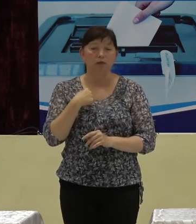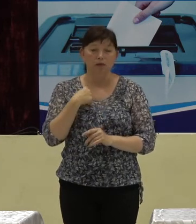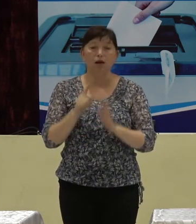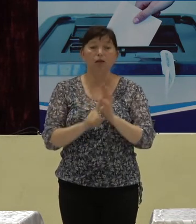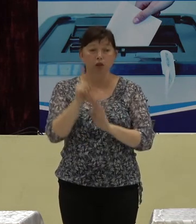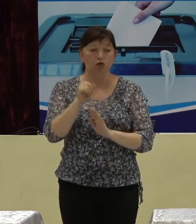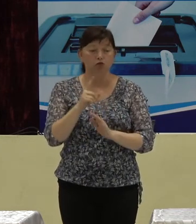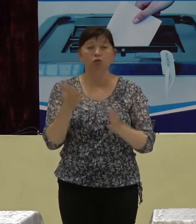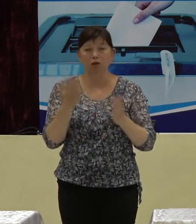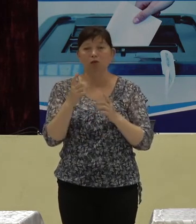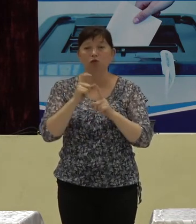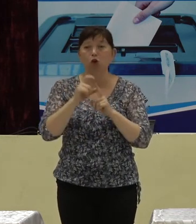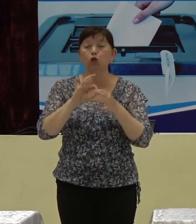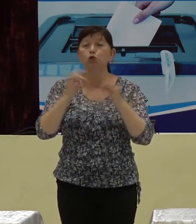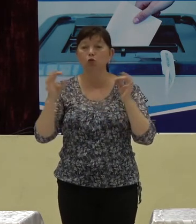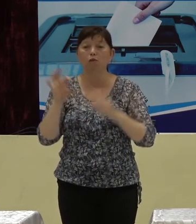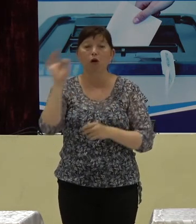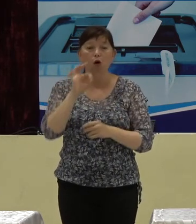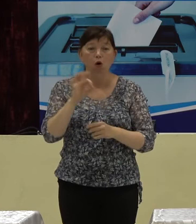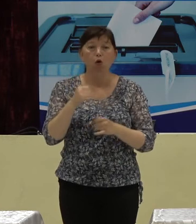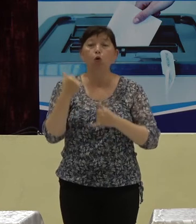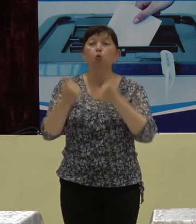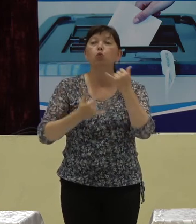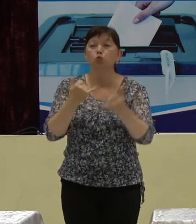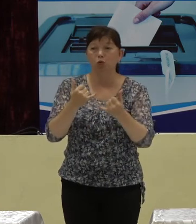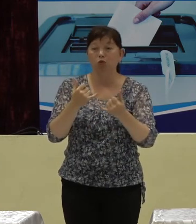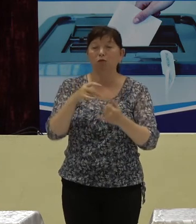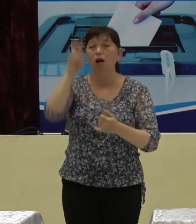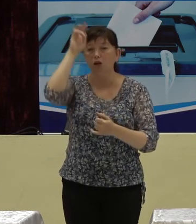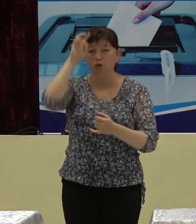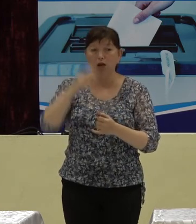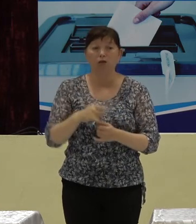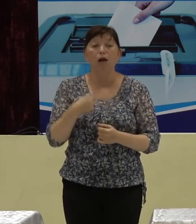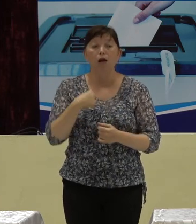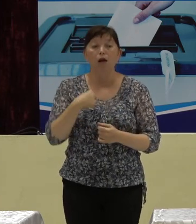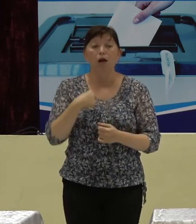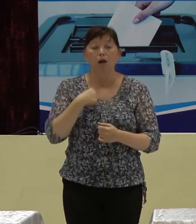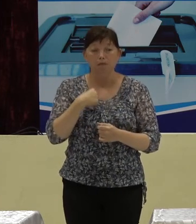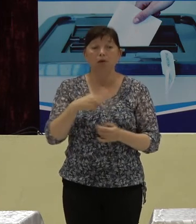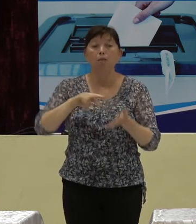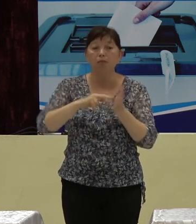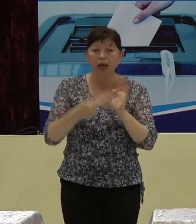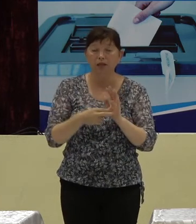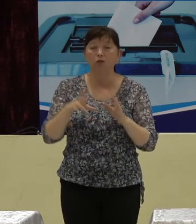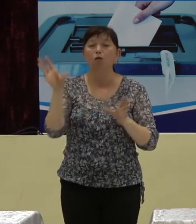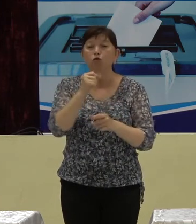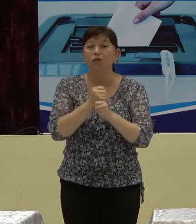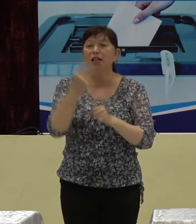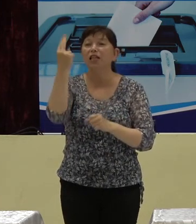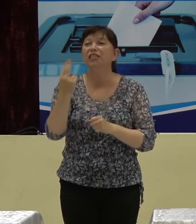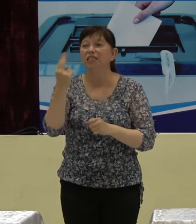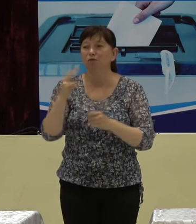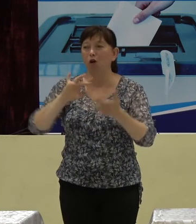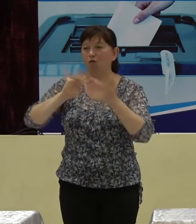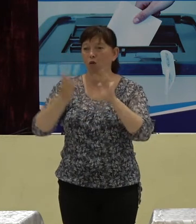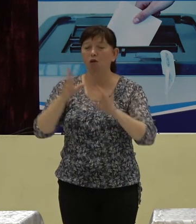Încep printr-o replică privind serviciile publice. Noi intenționăm să digitalizăm serviciile